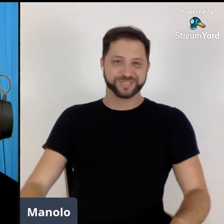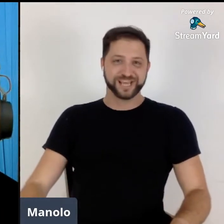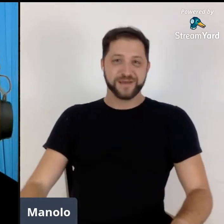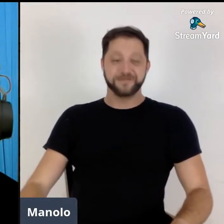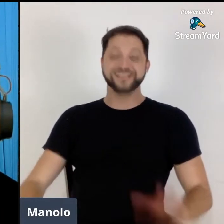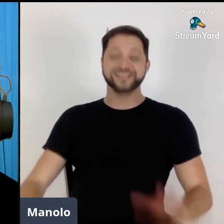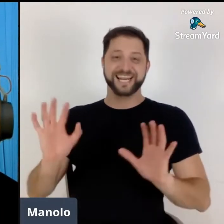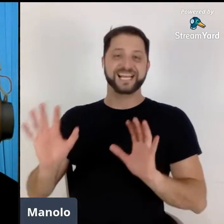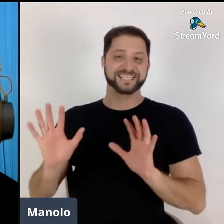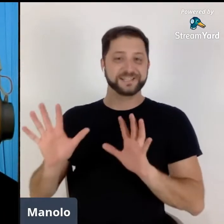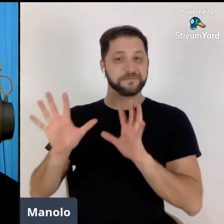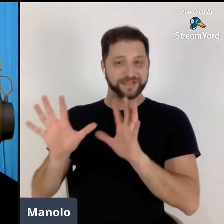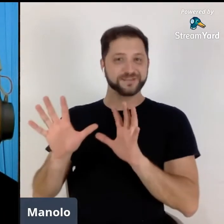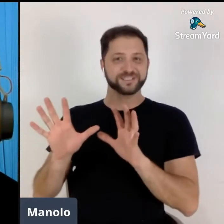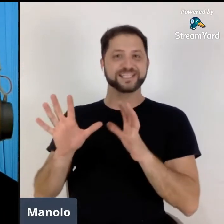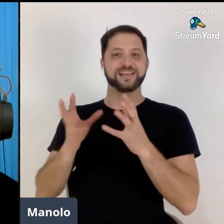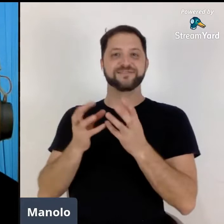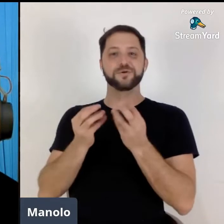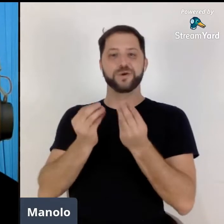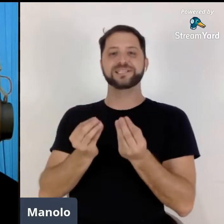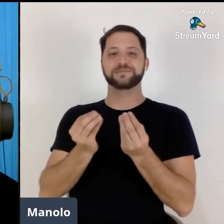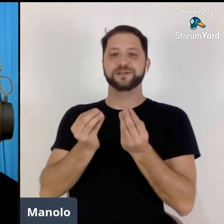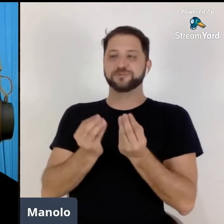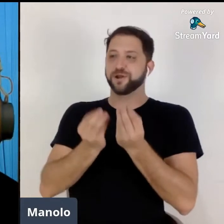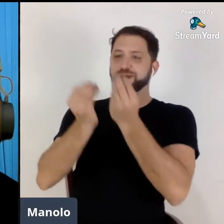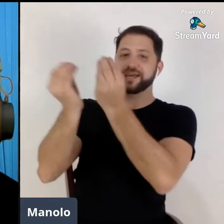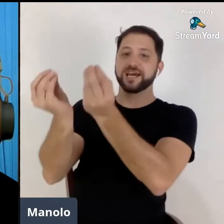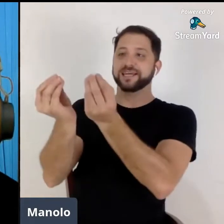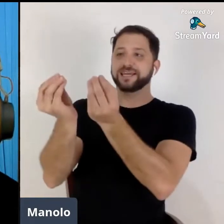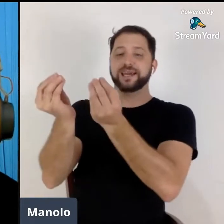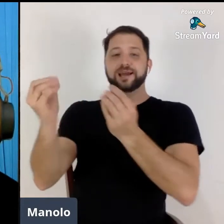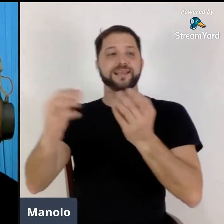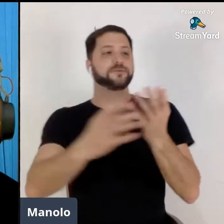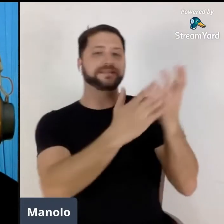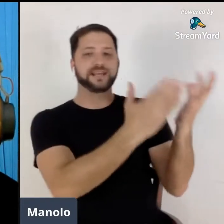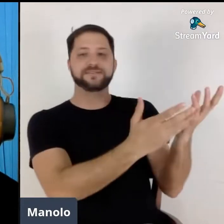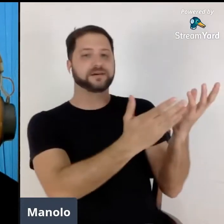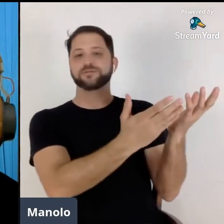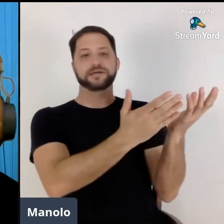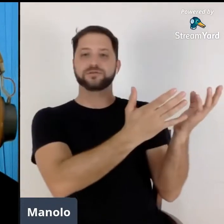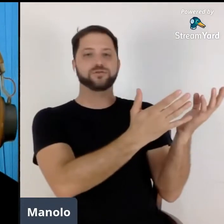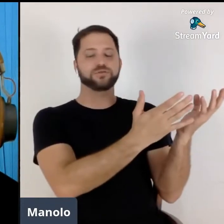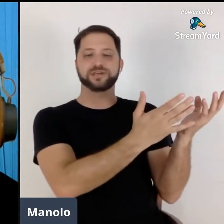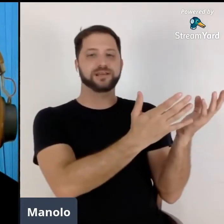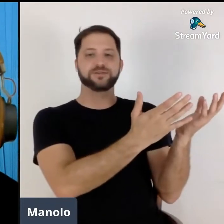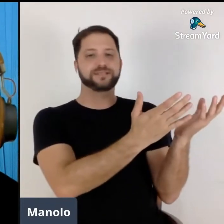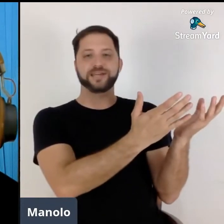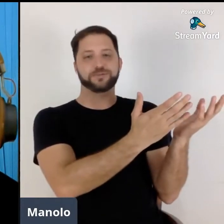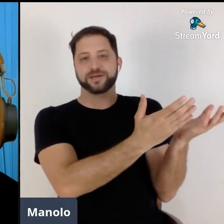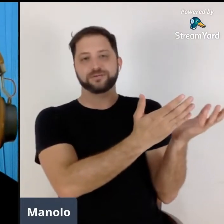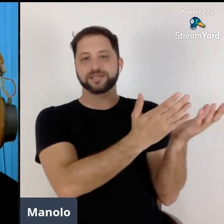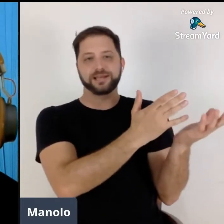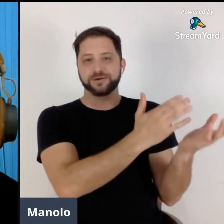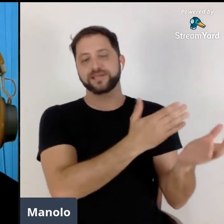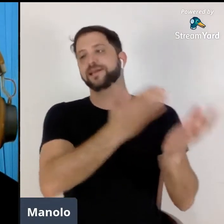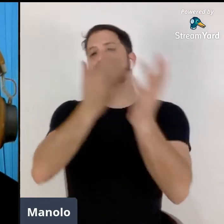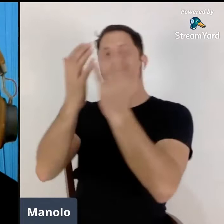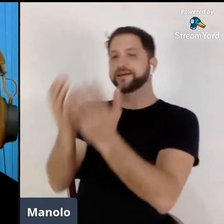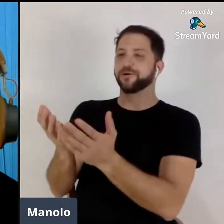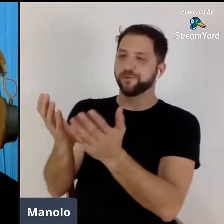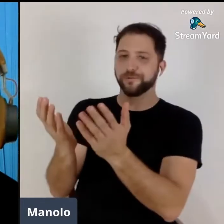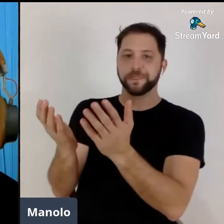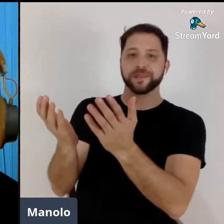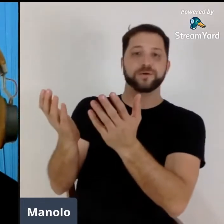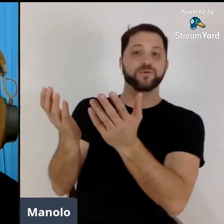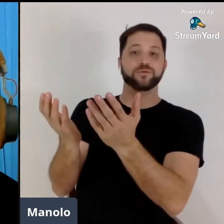mesmo os surdos. Pense neles, assim, pense que você está levando conhecimento para alguém que liga uma televisão, não, tá, não entende porque não está na língua dele.